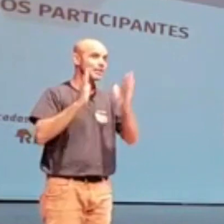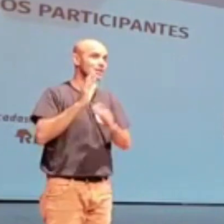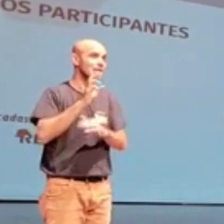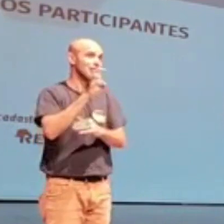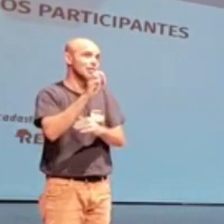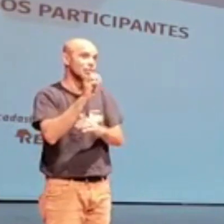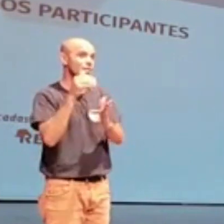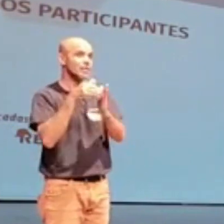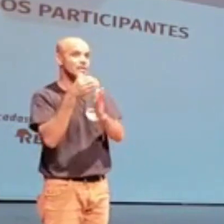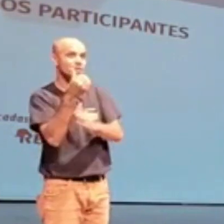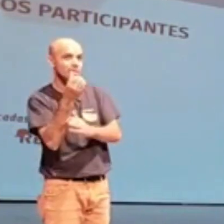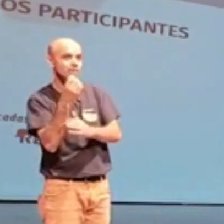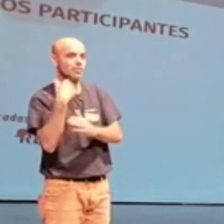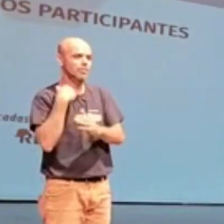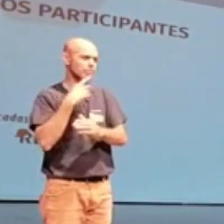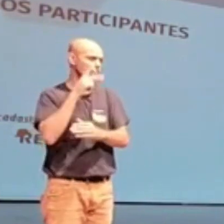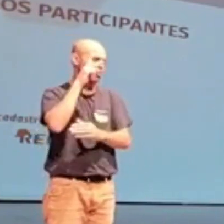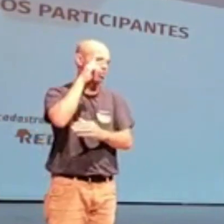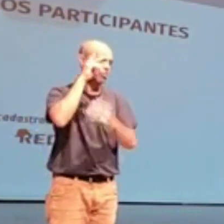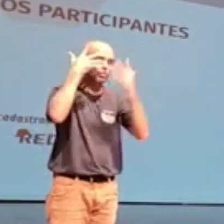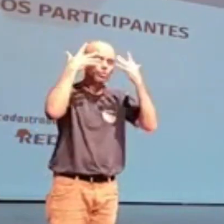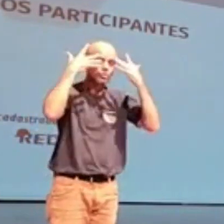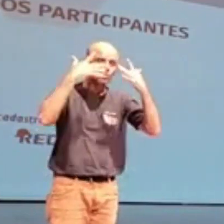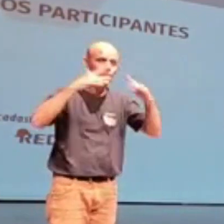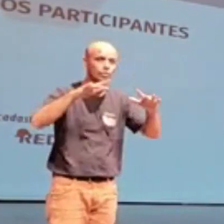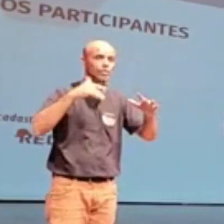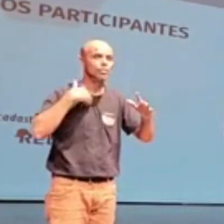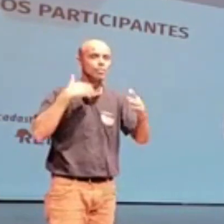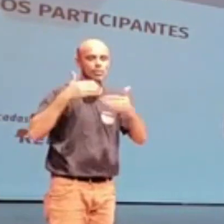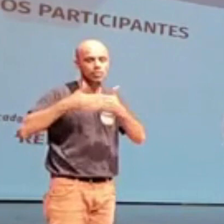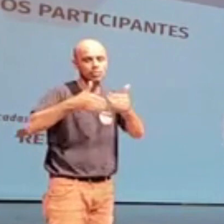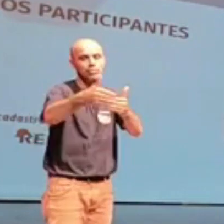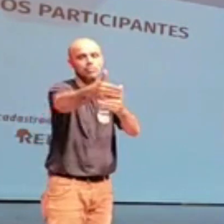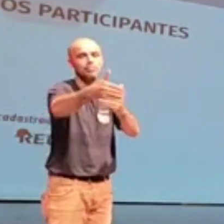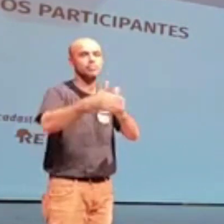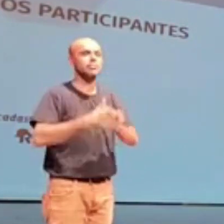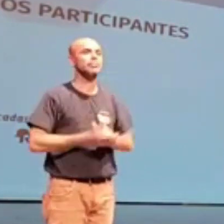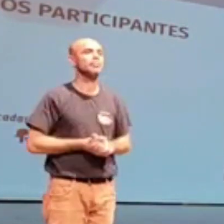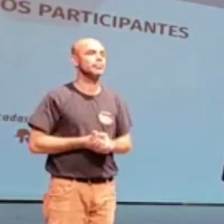que a gente está vendo a história natural, né? E aí você fala assim, puxa,